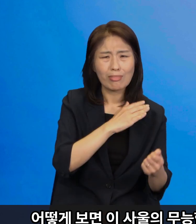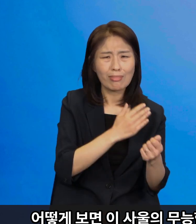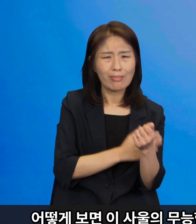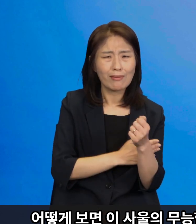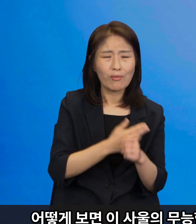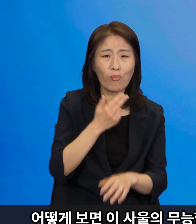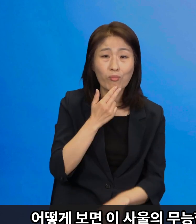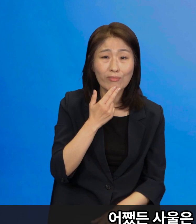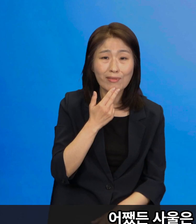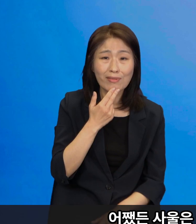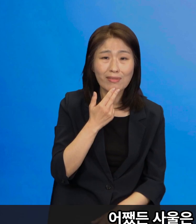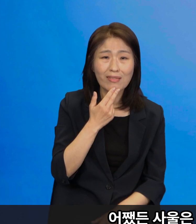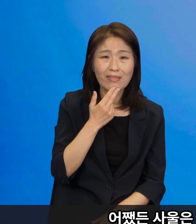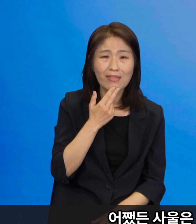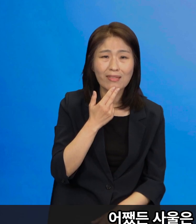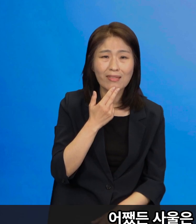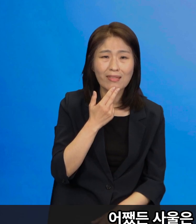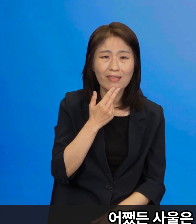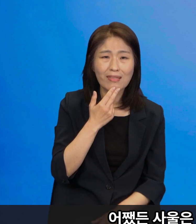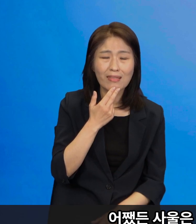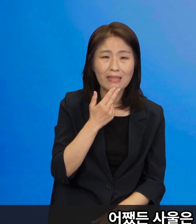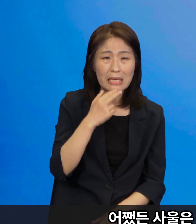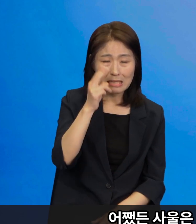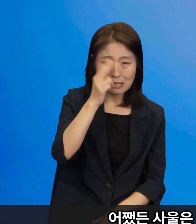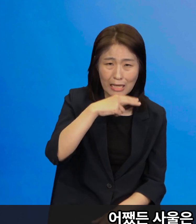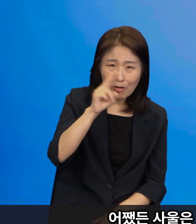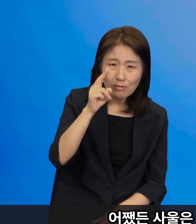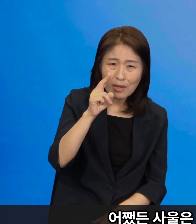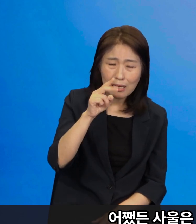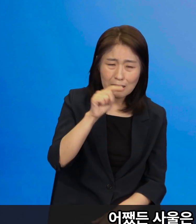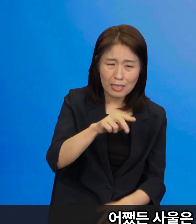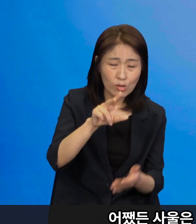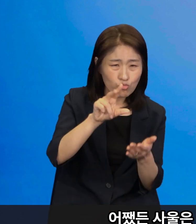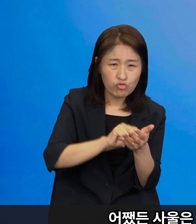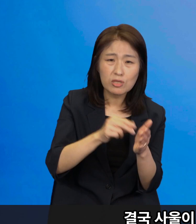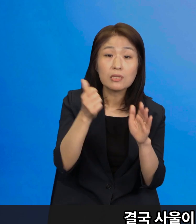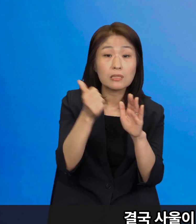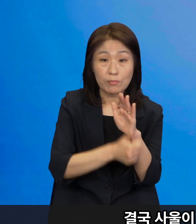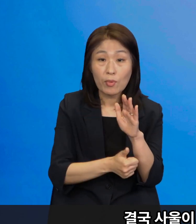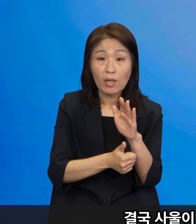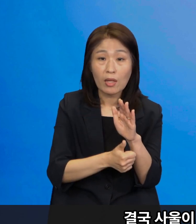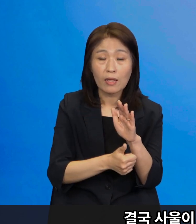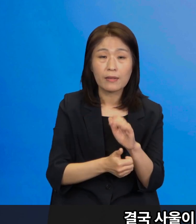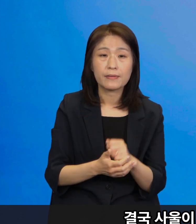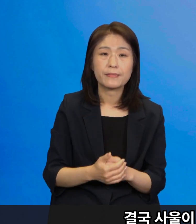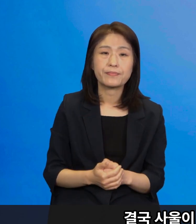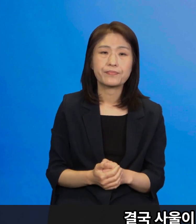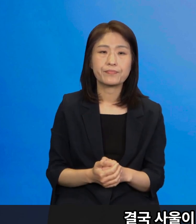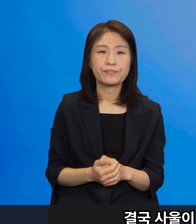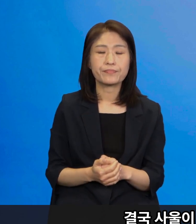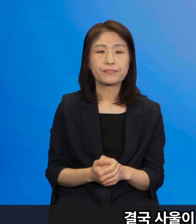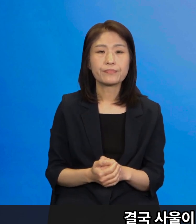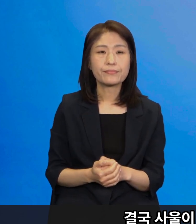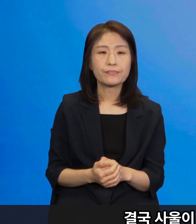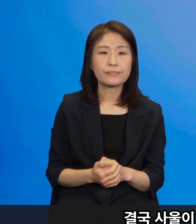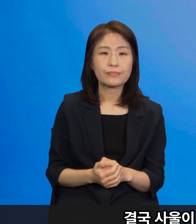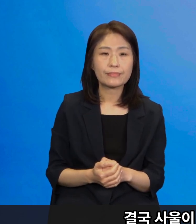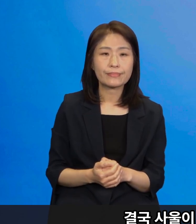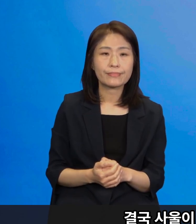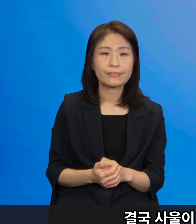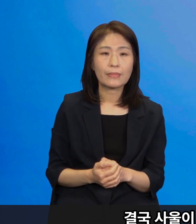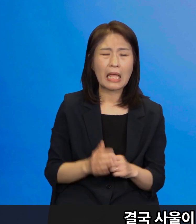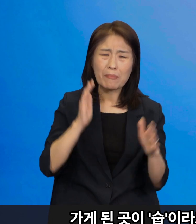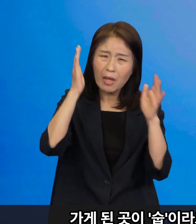무능함이라고 좀 너무 과한가요? 어쨌든 사울은 이 미션을 실패를 하게 되죠. 결국 사울이 찾지를 못한